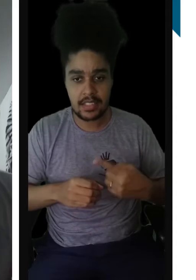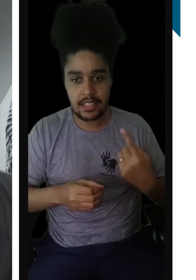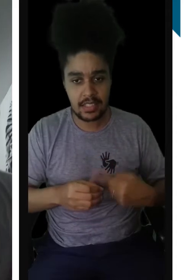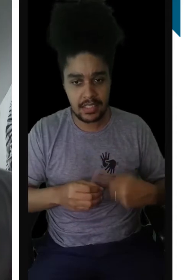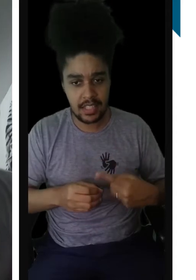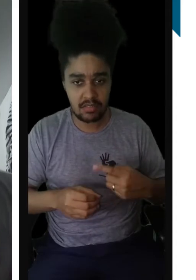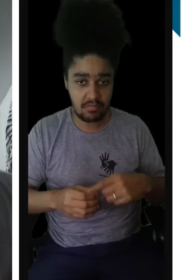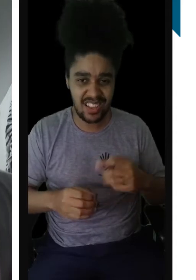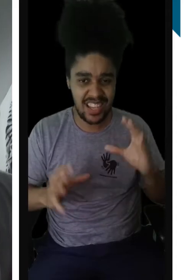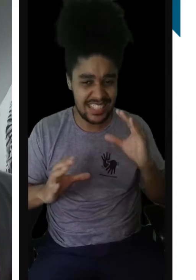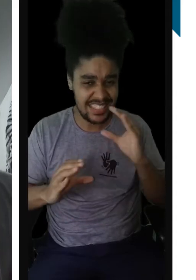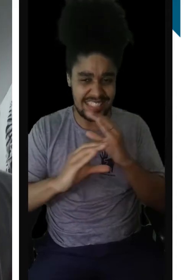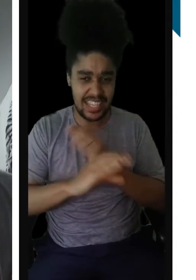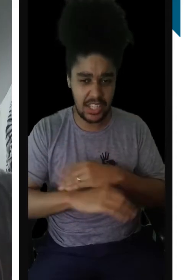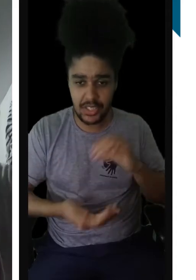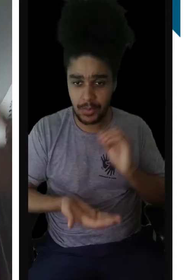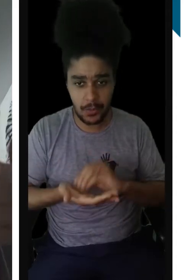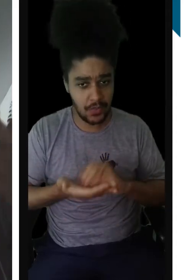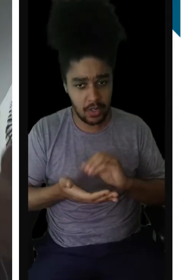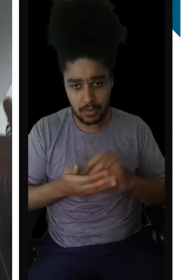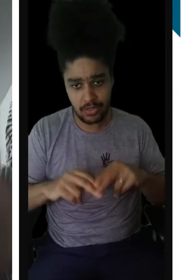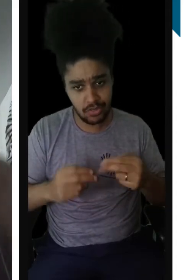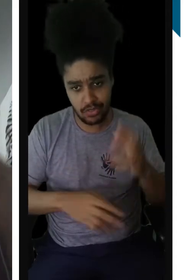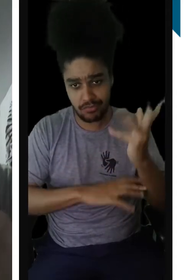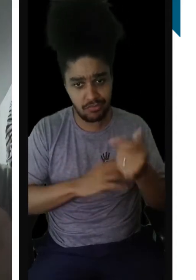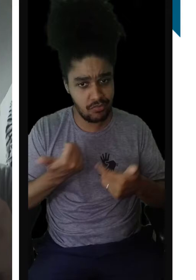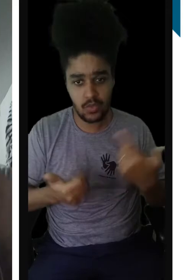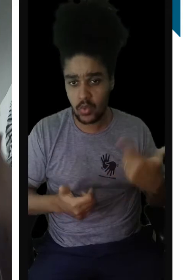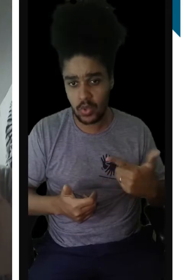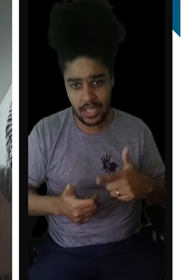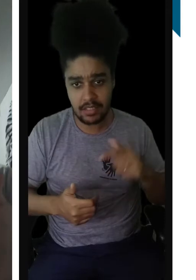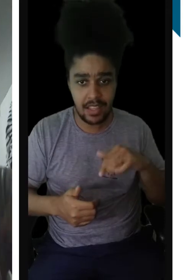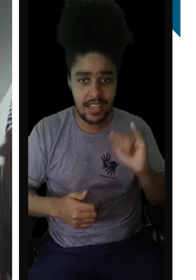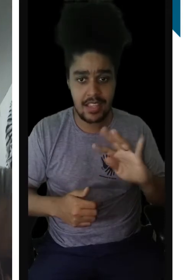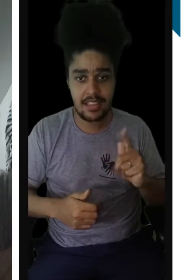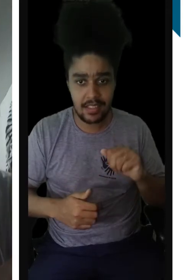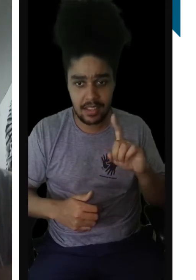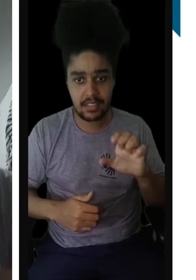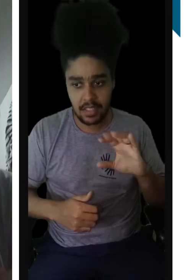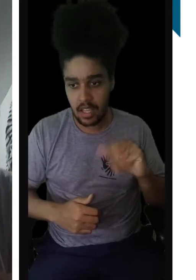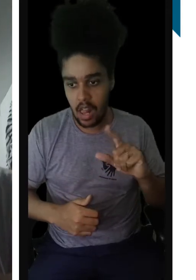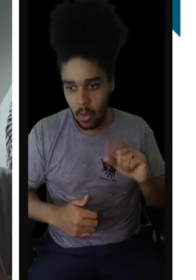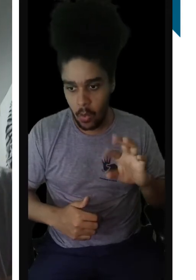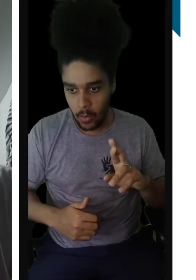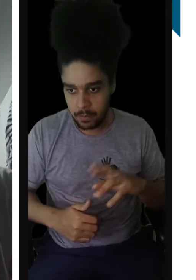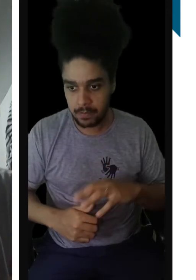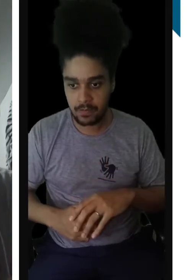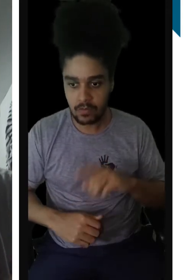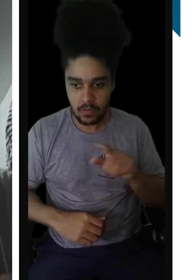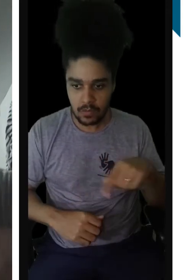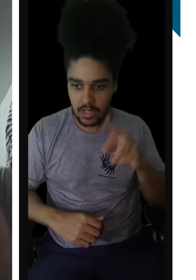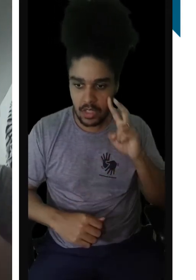centro das cidades devido à falta de vegetação. Isso é ilha de calor. Para complementar, dá uma olhadinha no material de apoio que eu